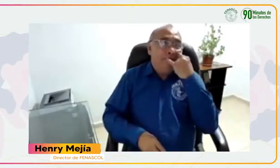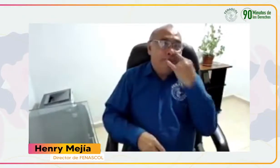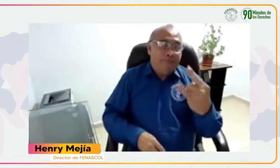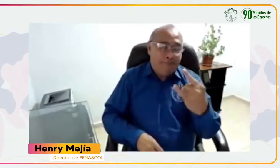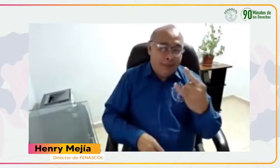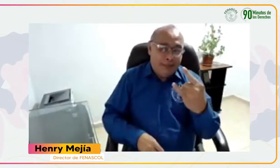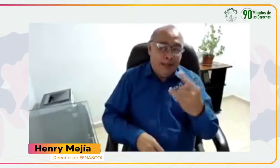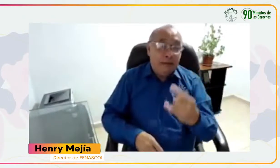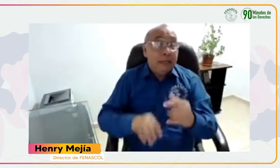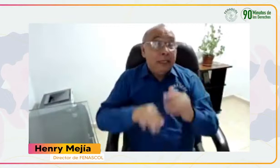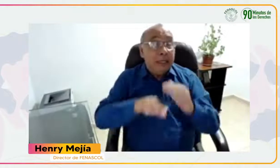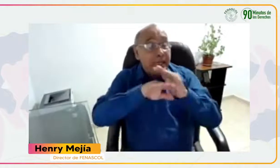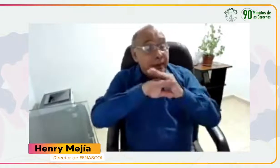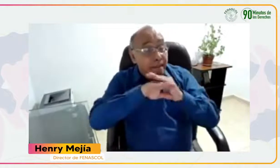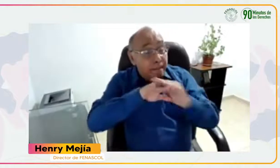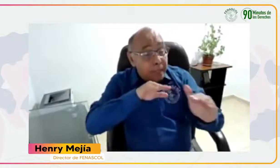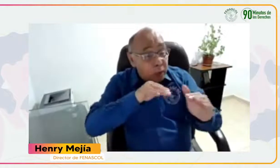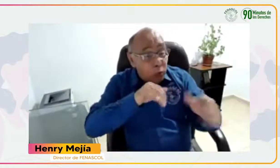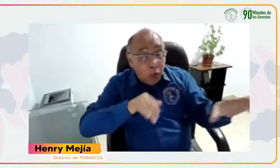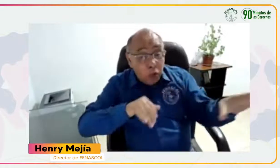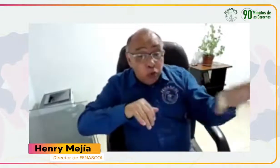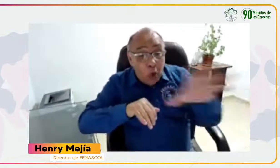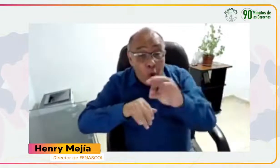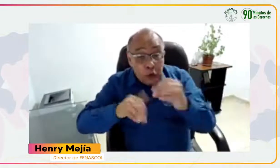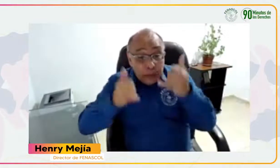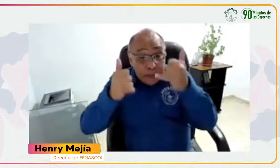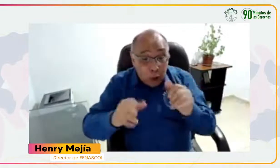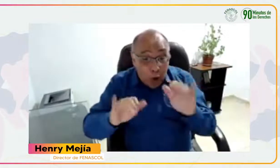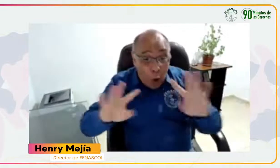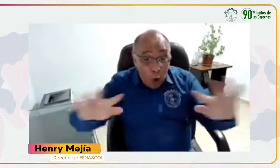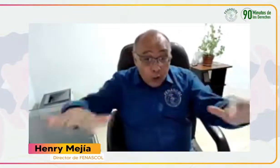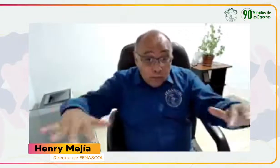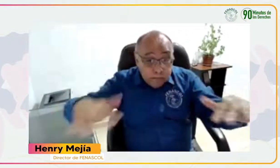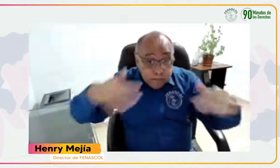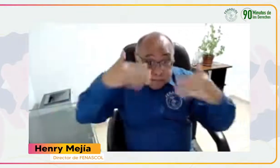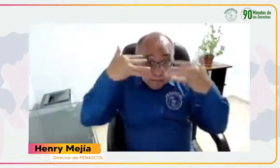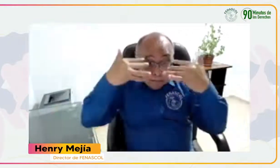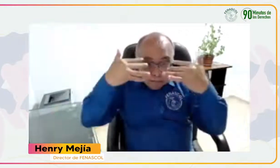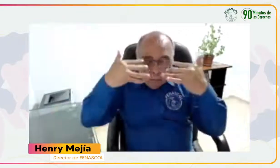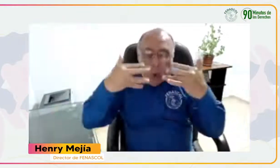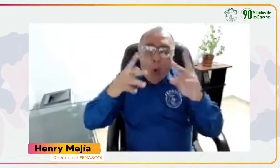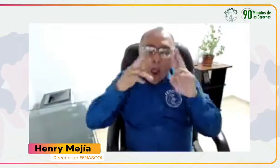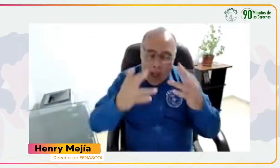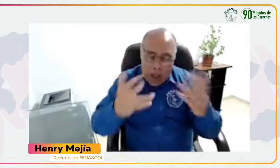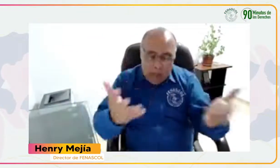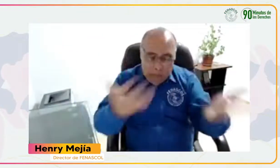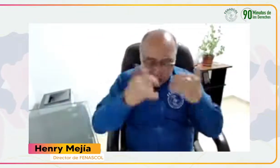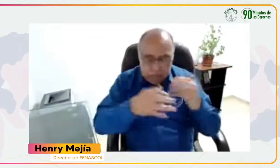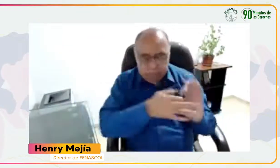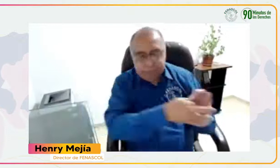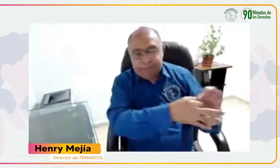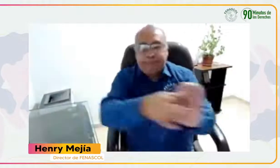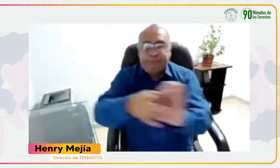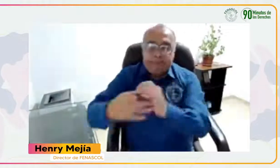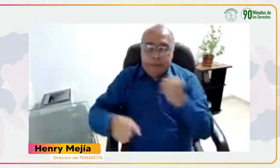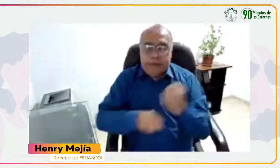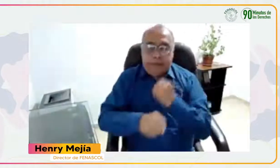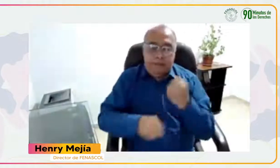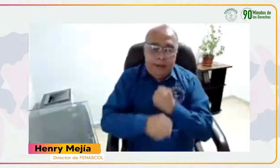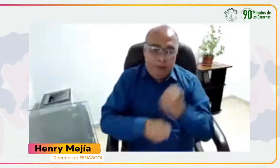2 horas aquí en este debate tan interesante. Y también invito a todas las personas que nos están viendo en este momento que